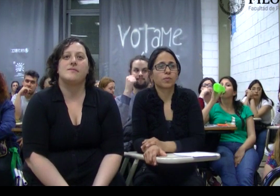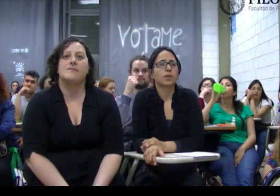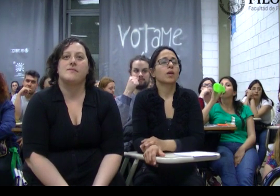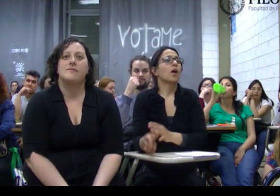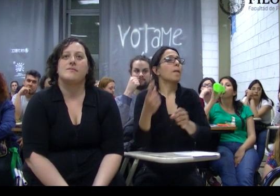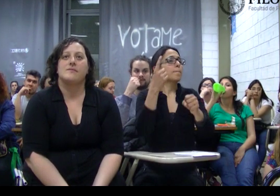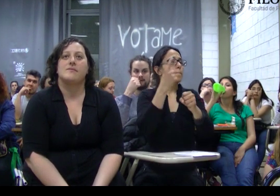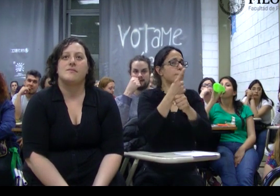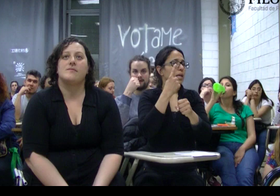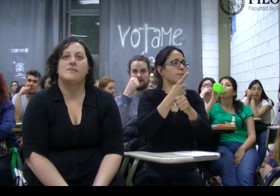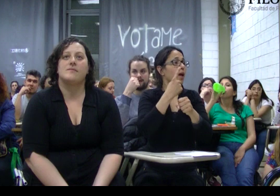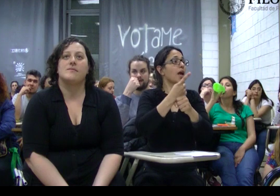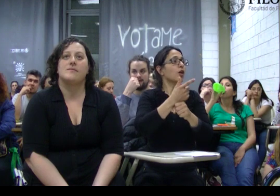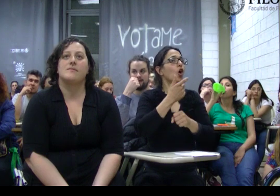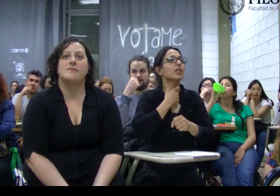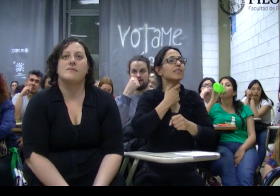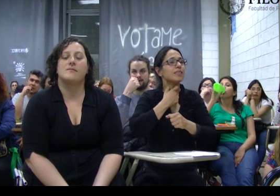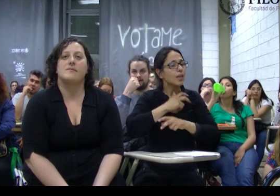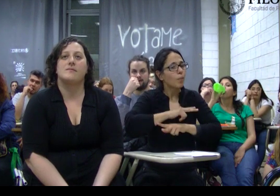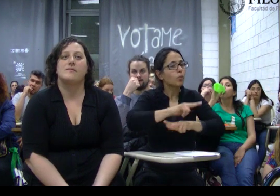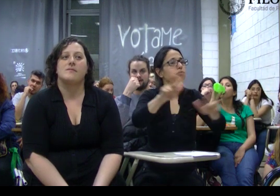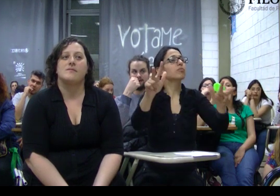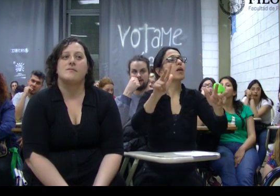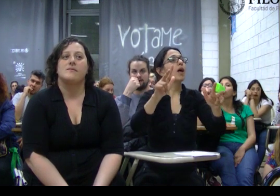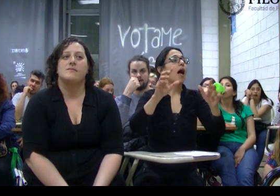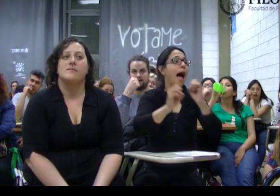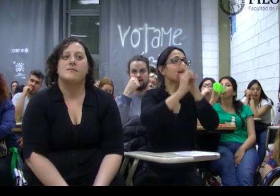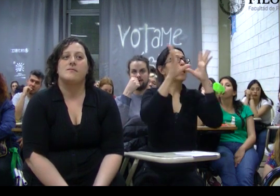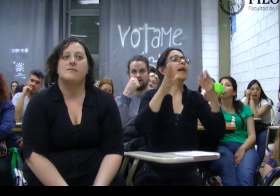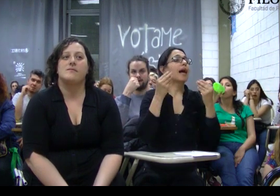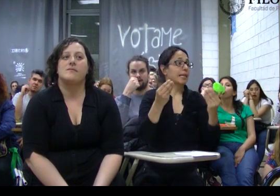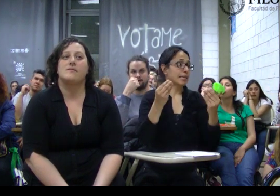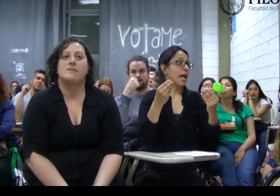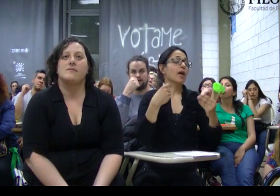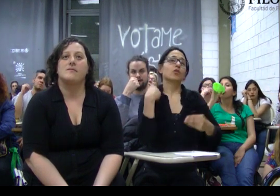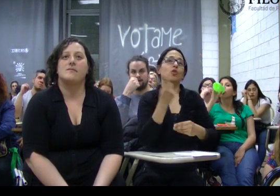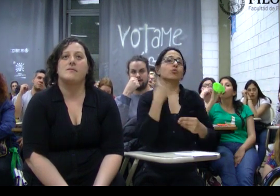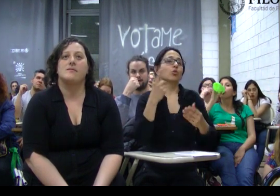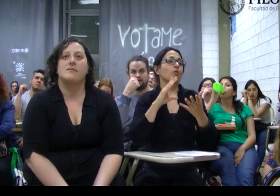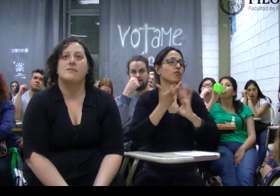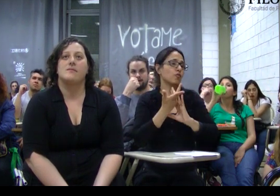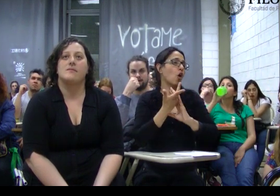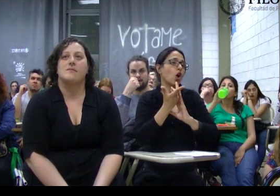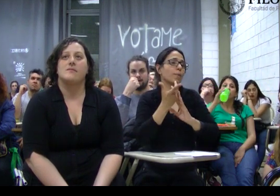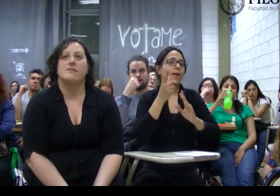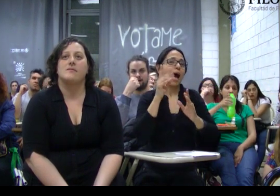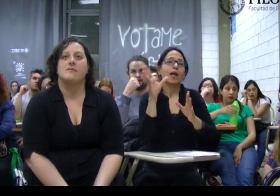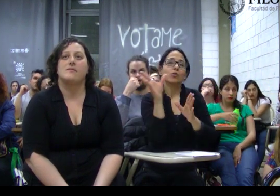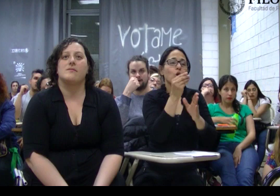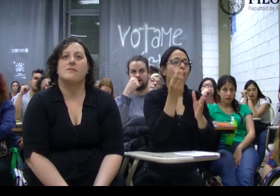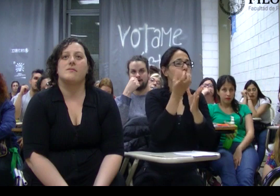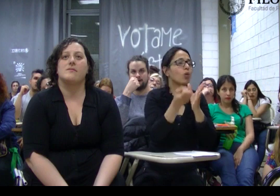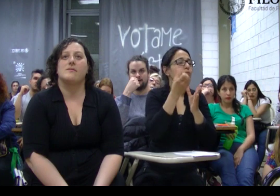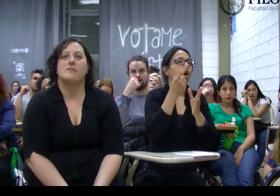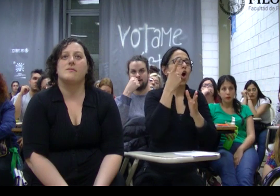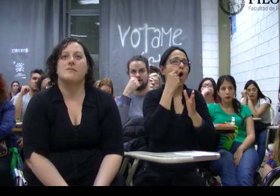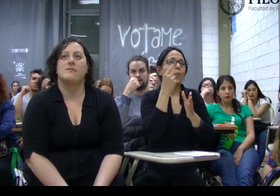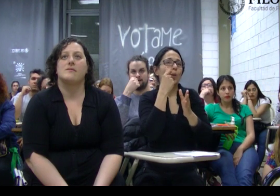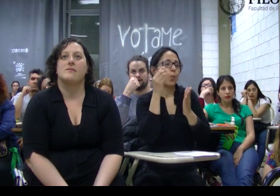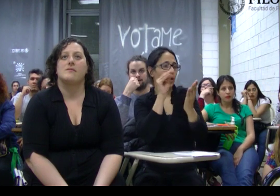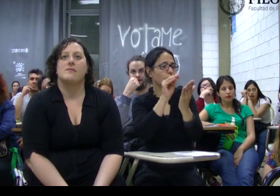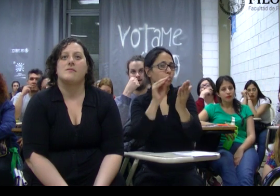fue aclarar que íbamos a usar el masculino en todo el video, porque si no, además los